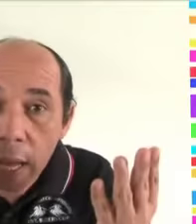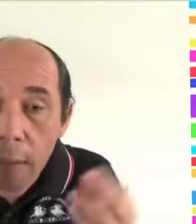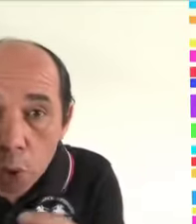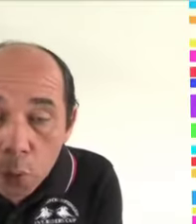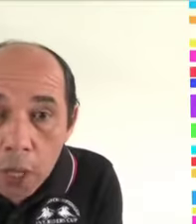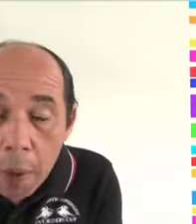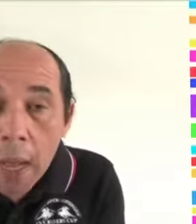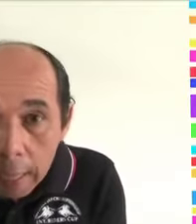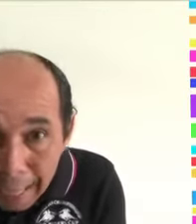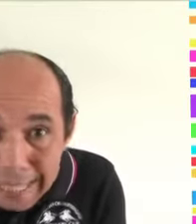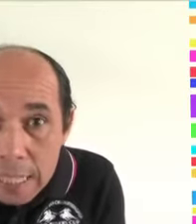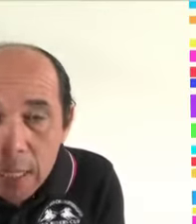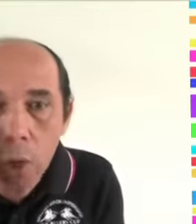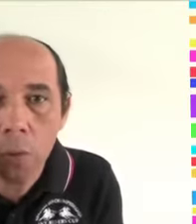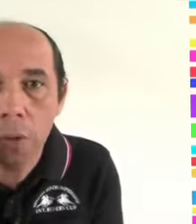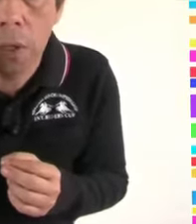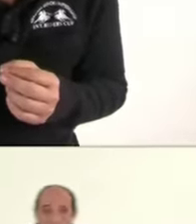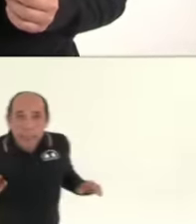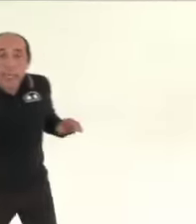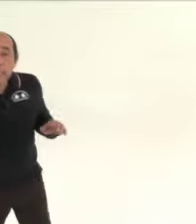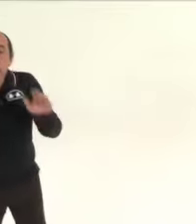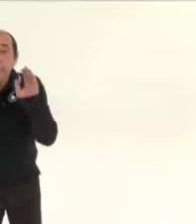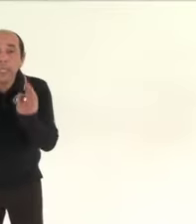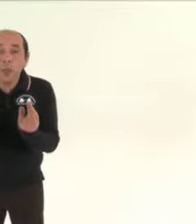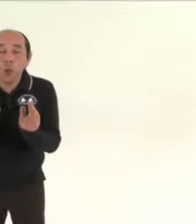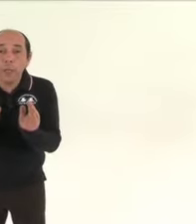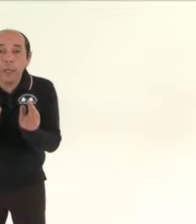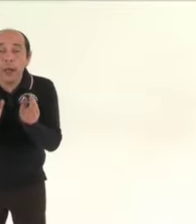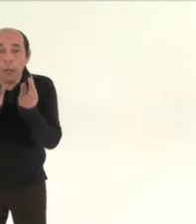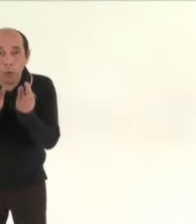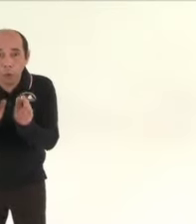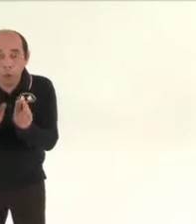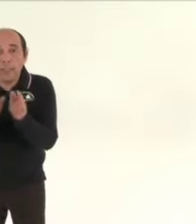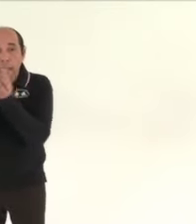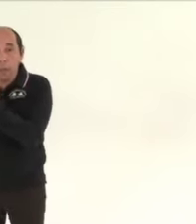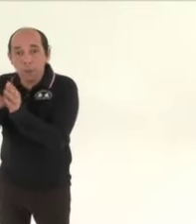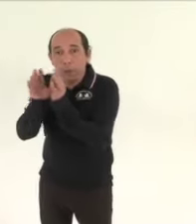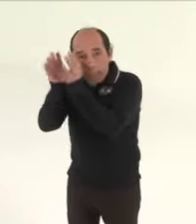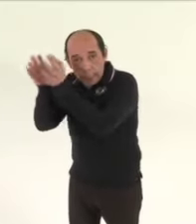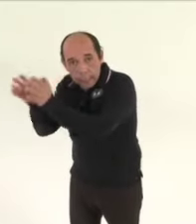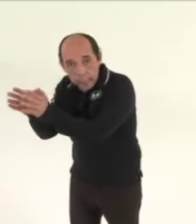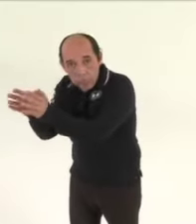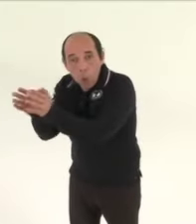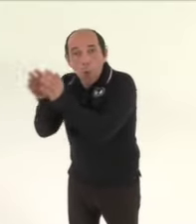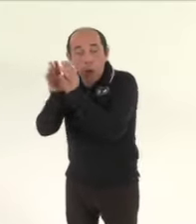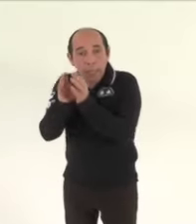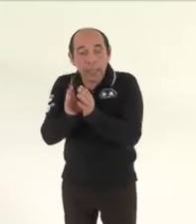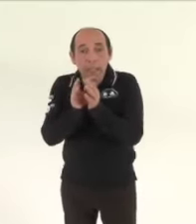العالم نشوفوا دابا الاصل ديال القرنفل دراسات كثيره كتقول بان القرنفل تعرف عند الصين ولكن دراسات